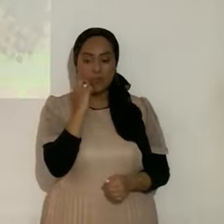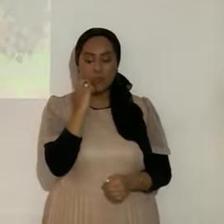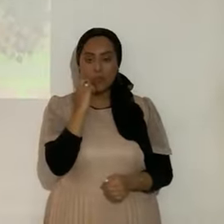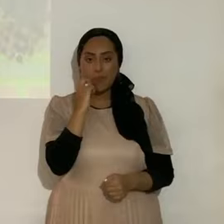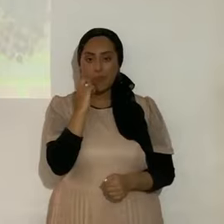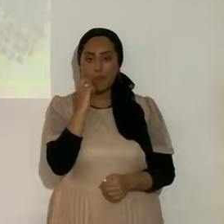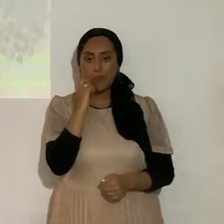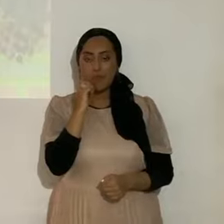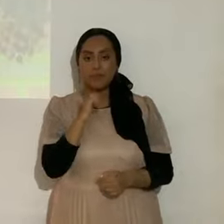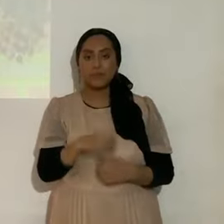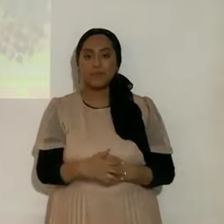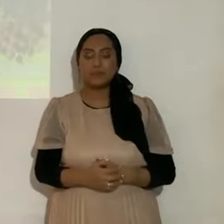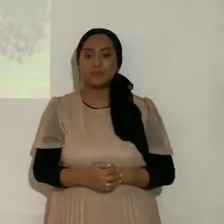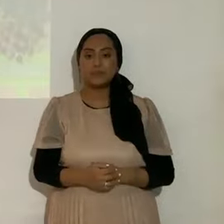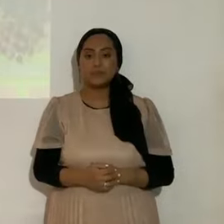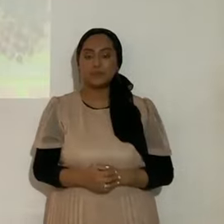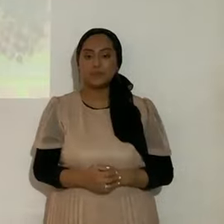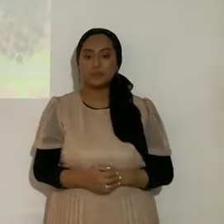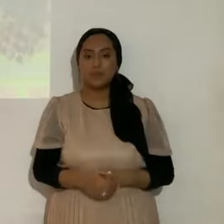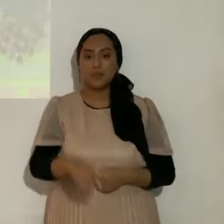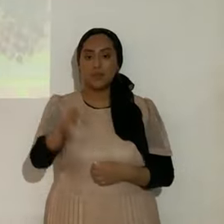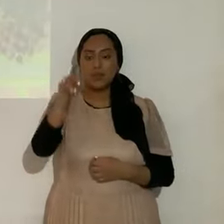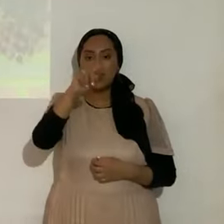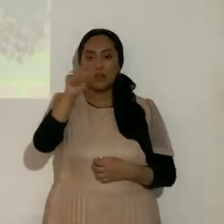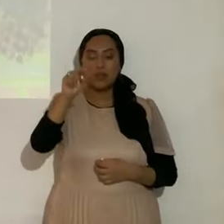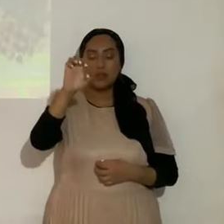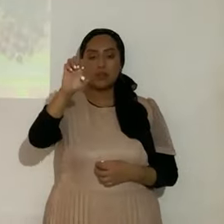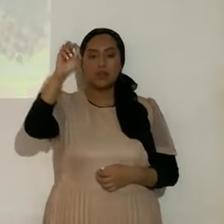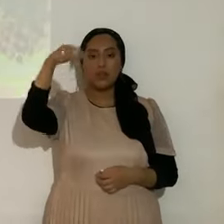invito a que vamos a leer el libro de Sofonías.